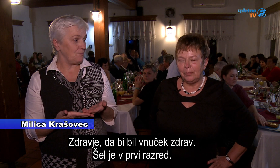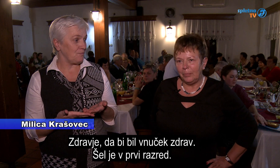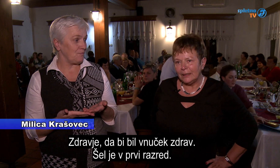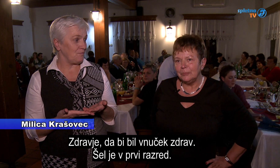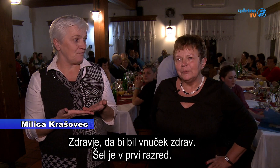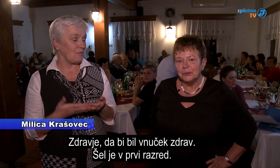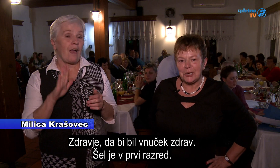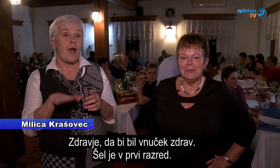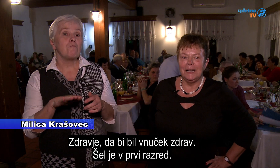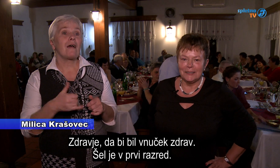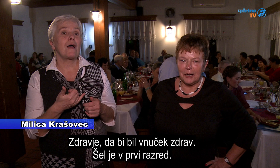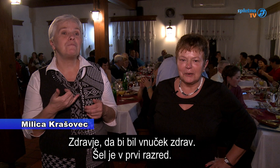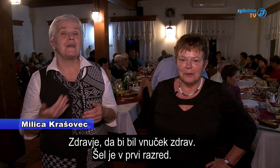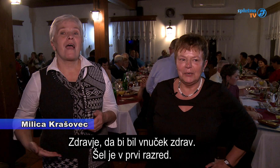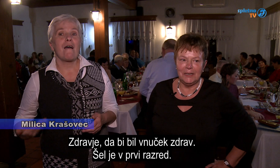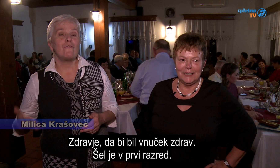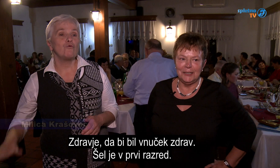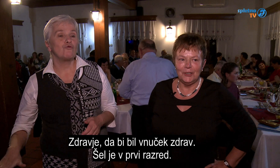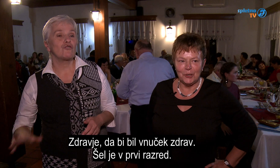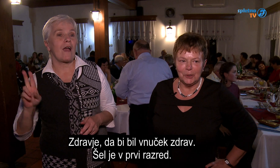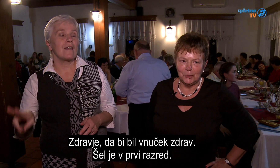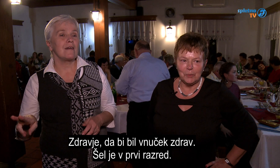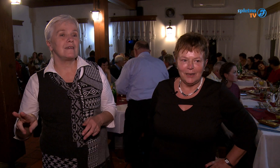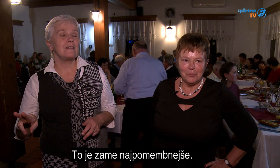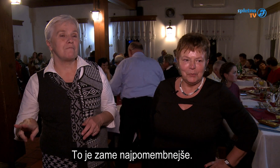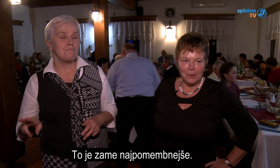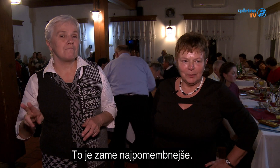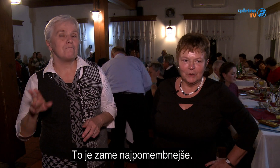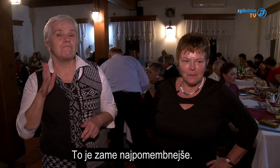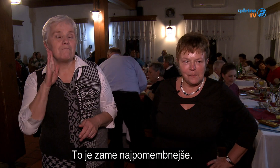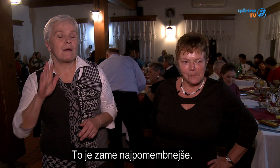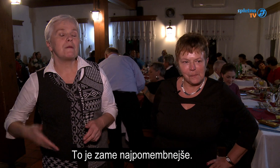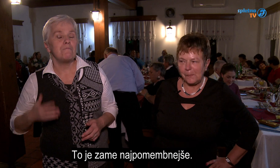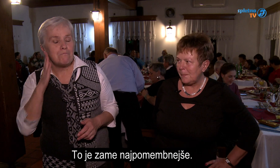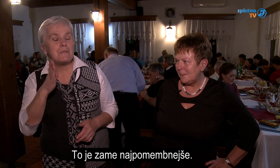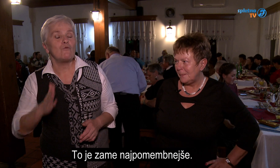Pa, da bi vnučka imela zdravega, prvi razred je šel. To mi je najbolj pomembno.